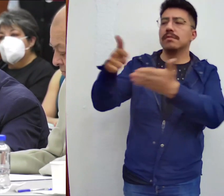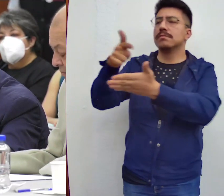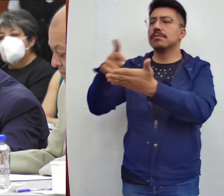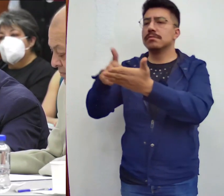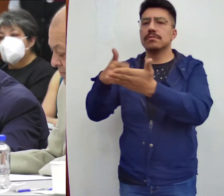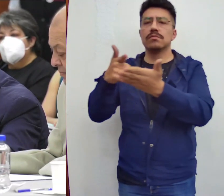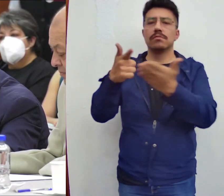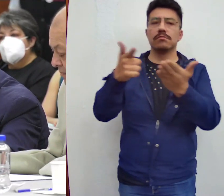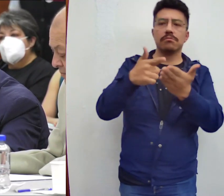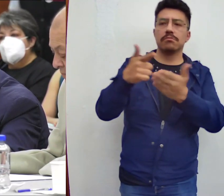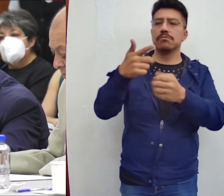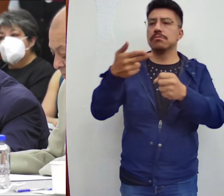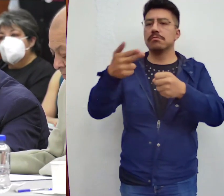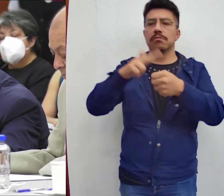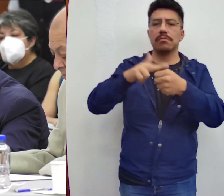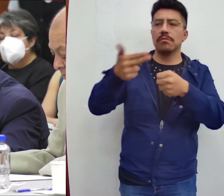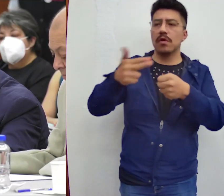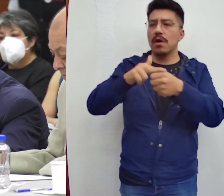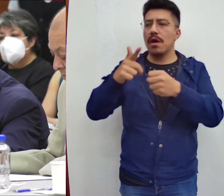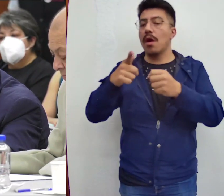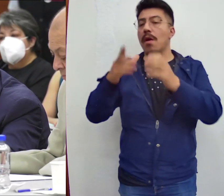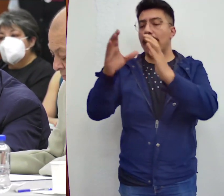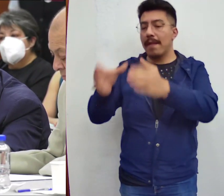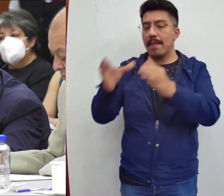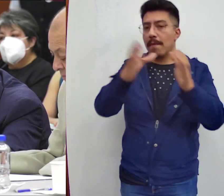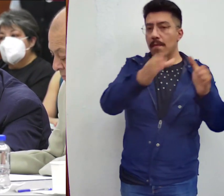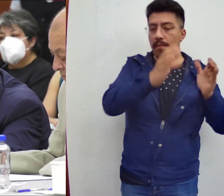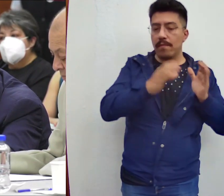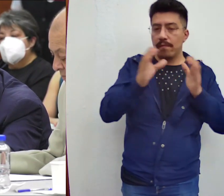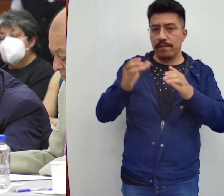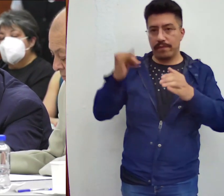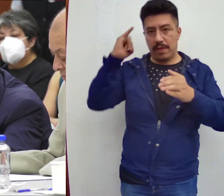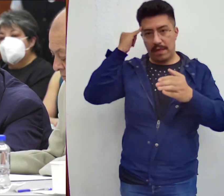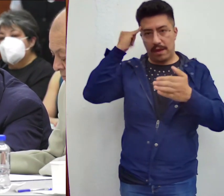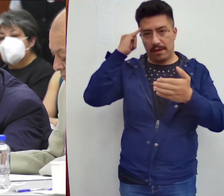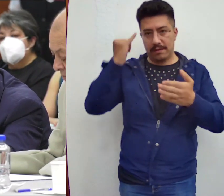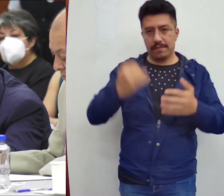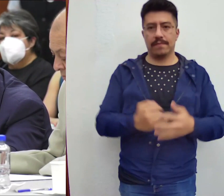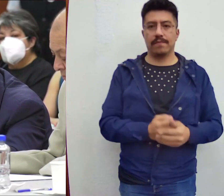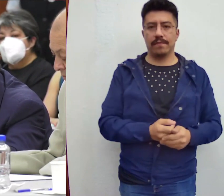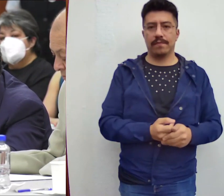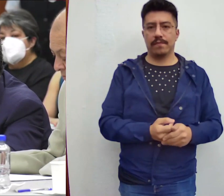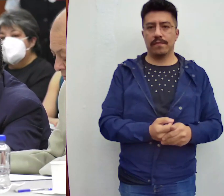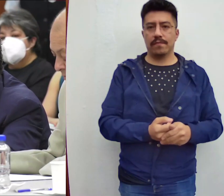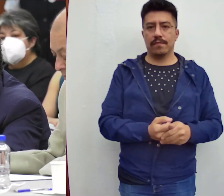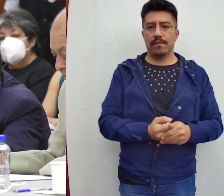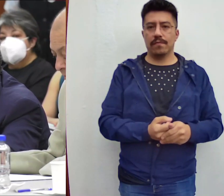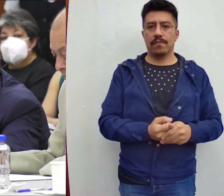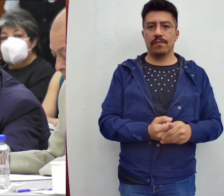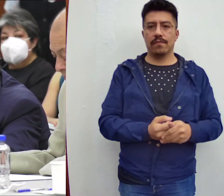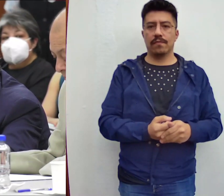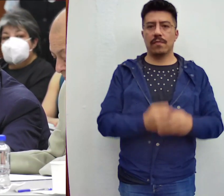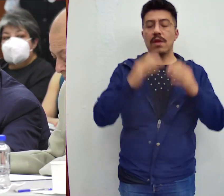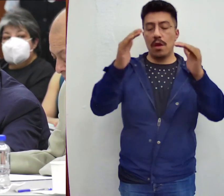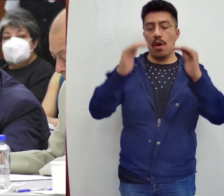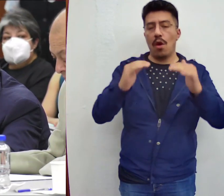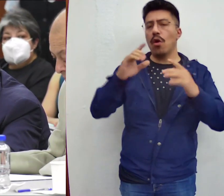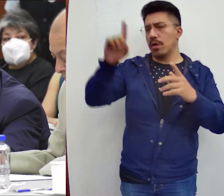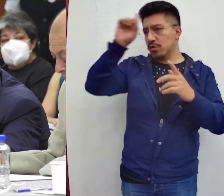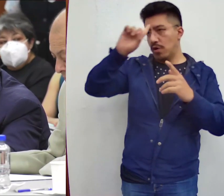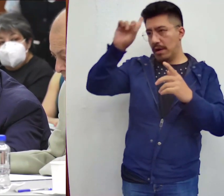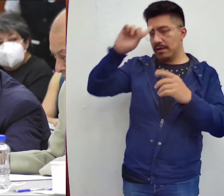encuentran incrustados en comunidades de pueblos y comunidades indígenas. Y una sugerencia que